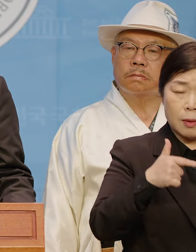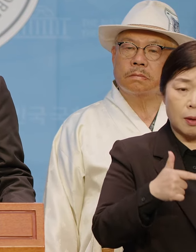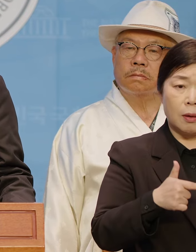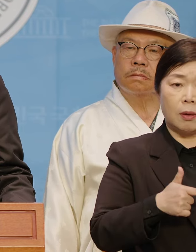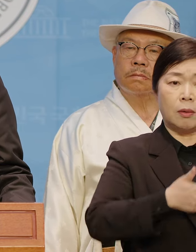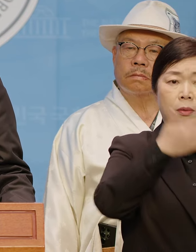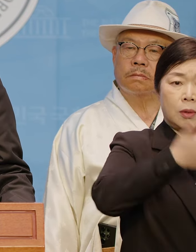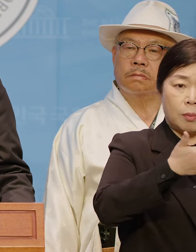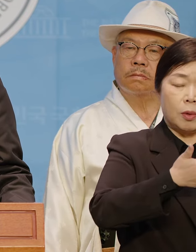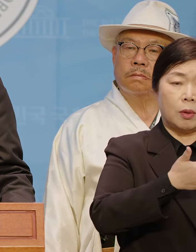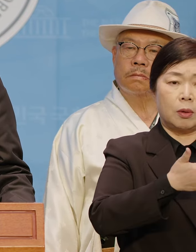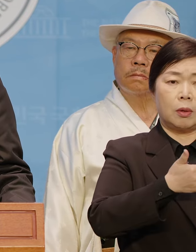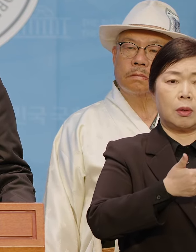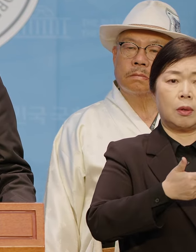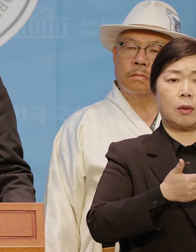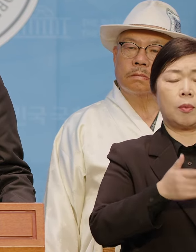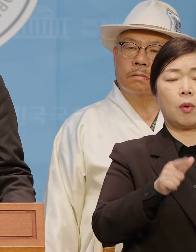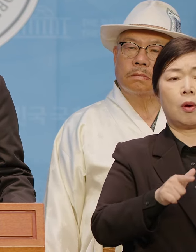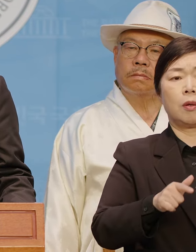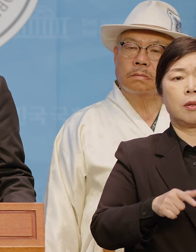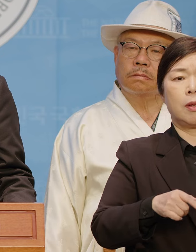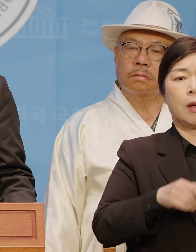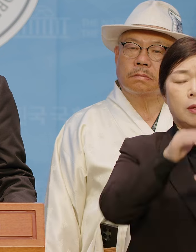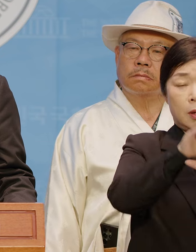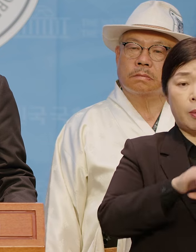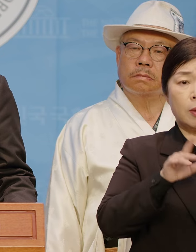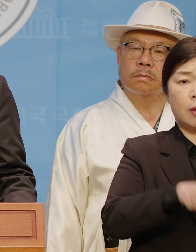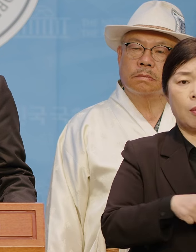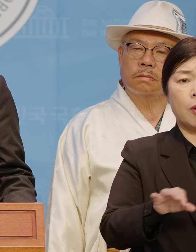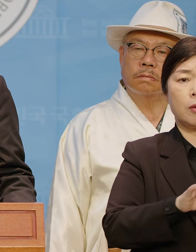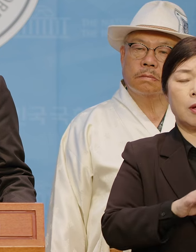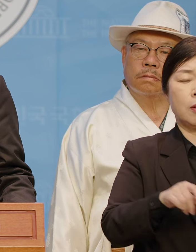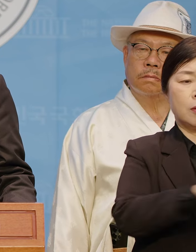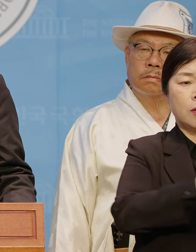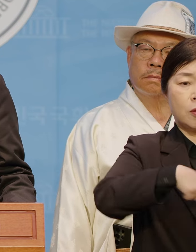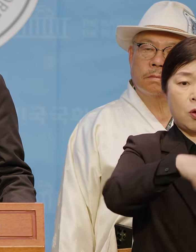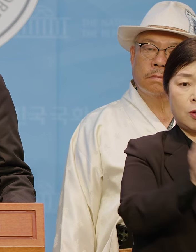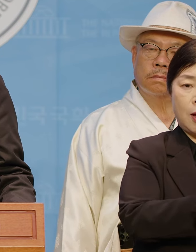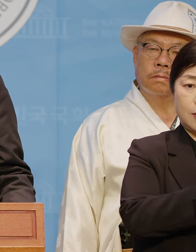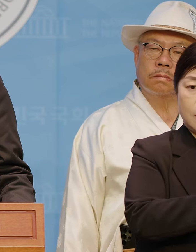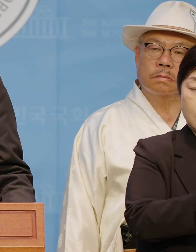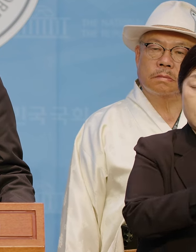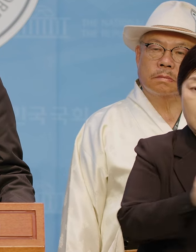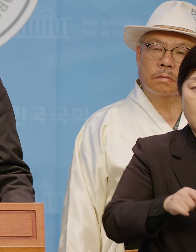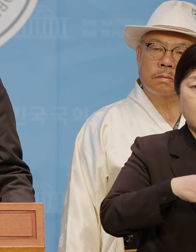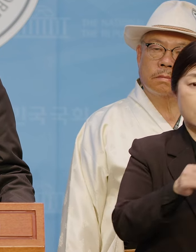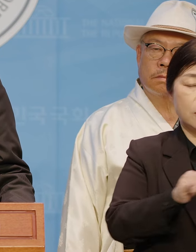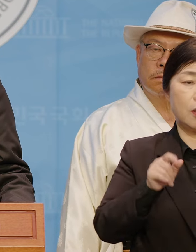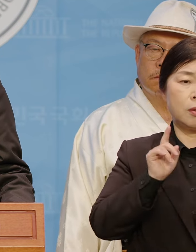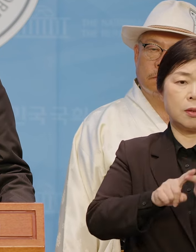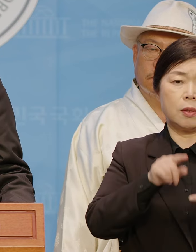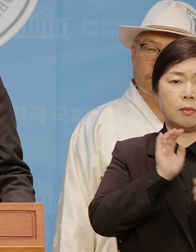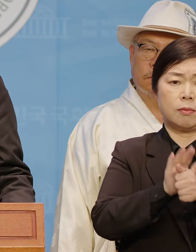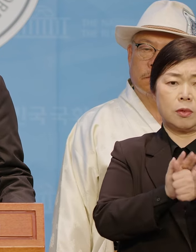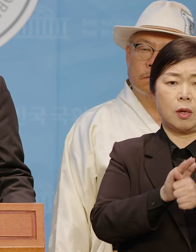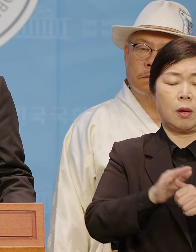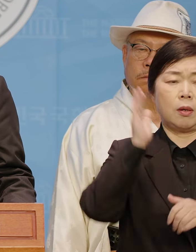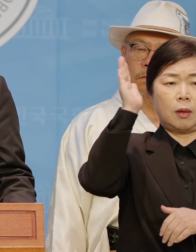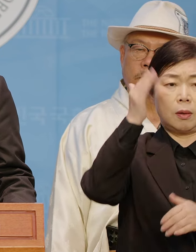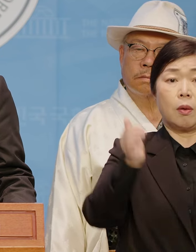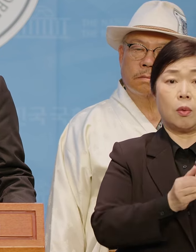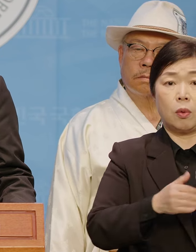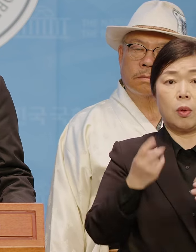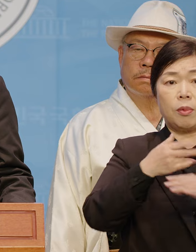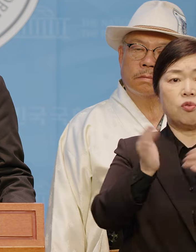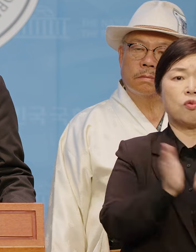부르겠습니다들은 교인들에게 자신들이 지지하는 특정 정당과 정치인들에 대한 지지를 유도하고 더불어민주당